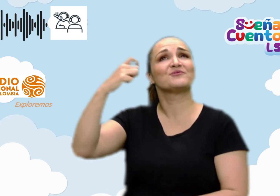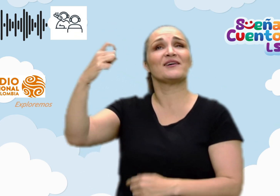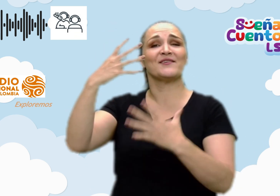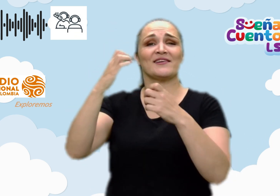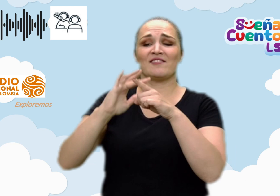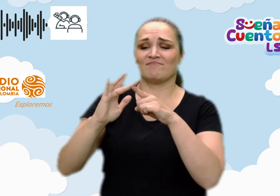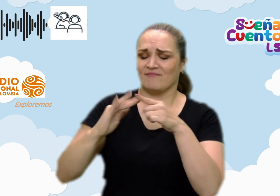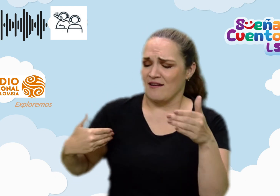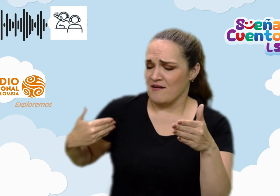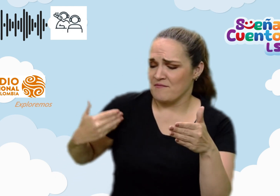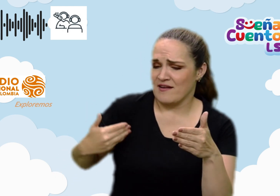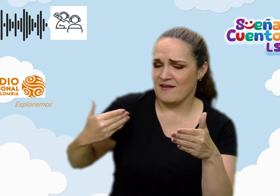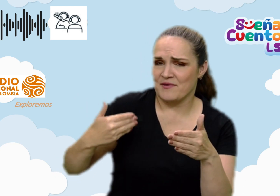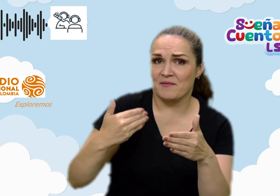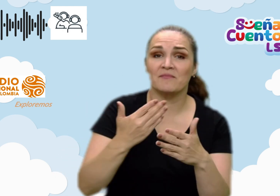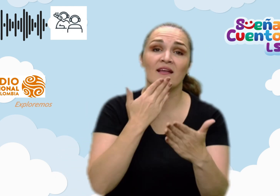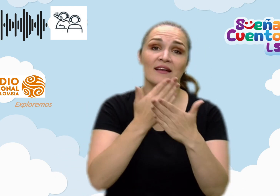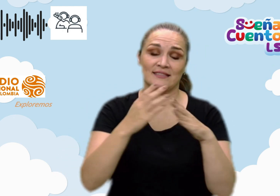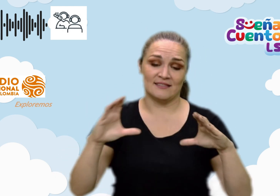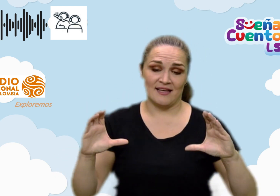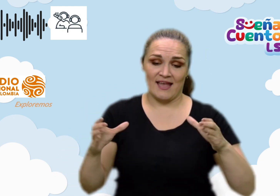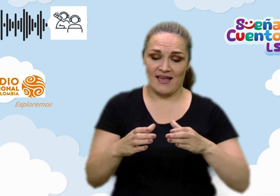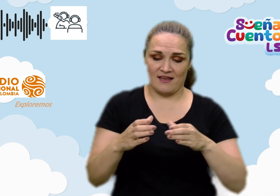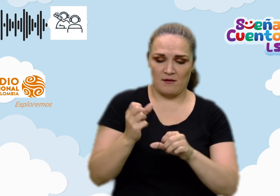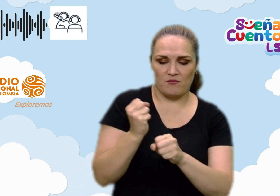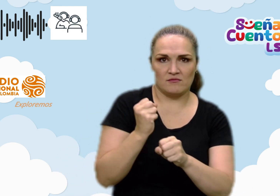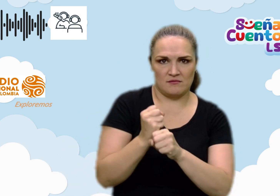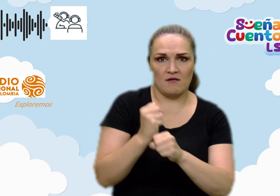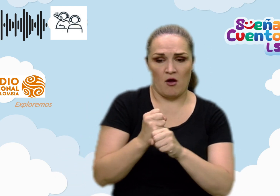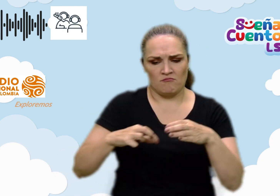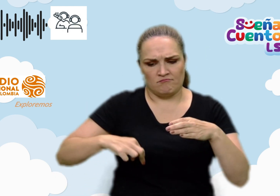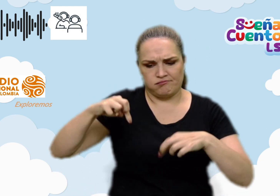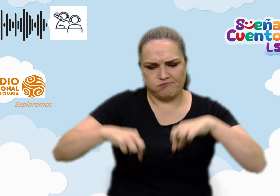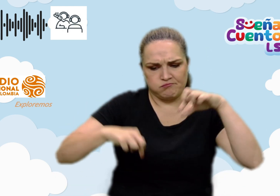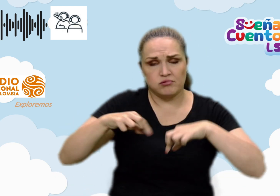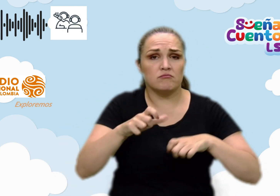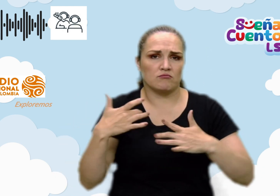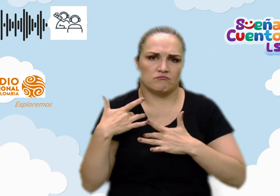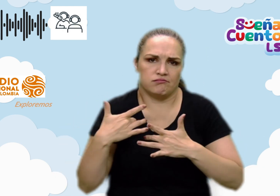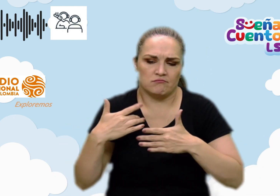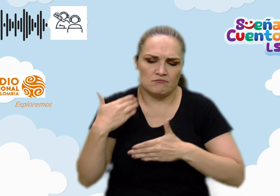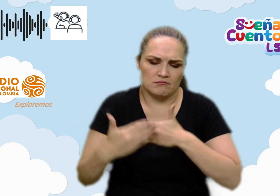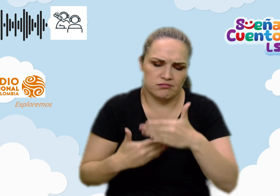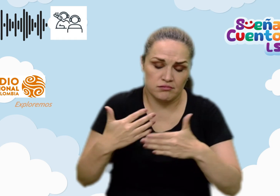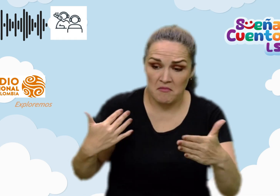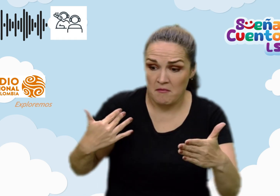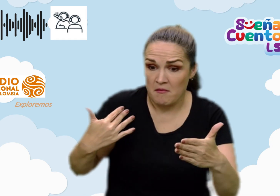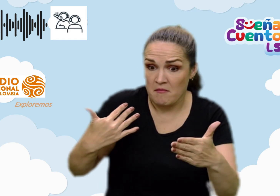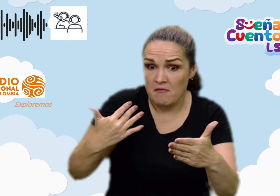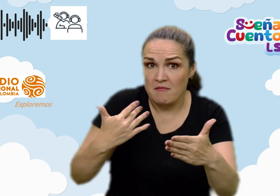Es un sueño que hemos tratado de implementar y gracias al trabajo de un equipo muy, muy profesional y muy